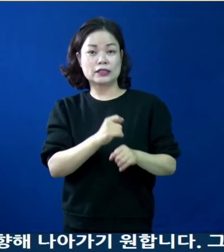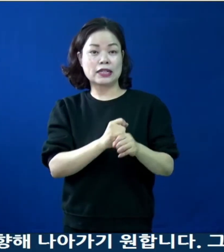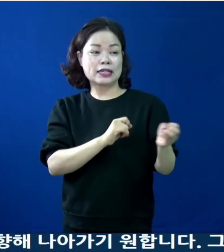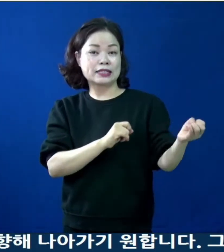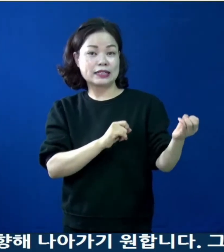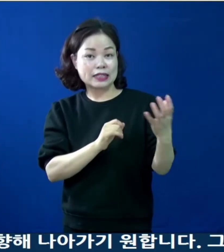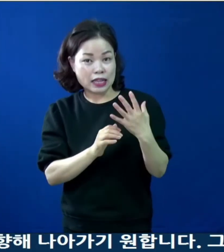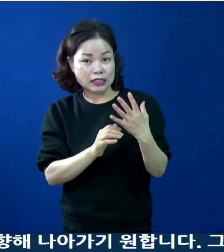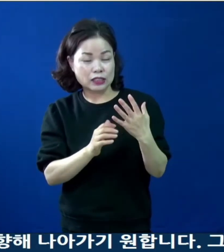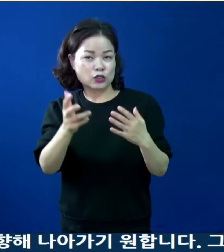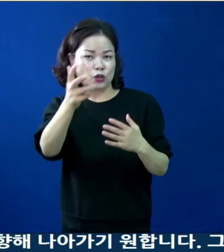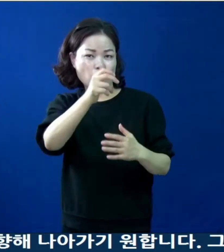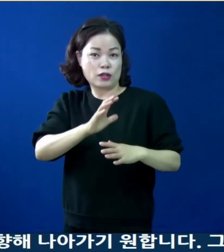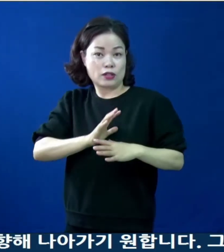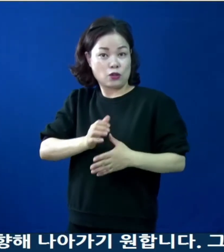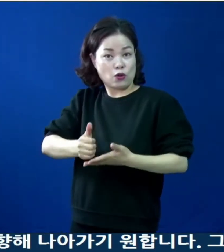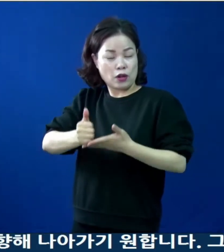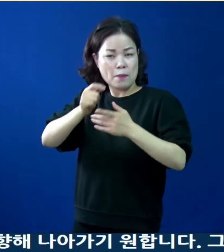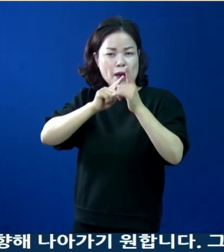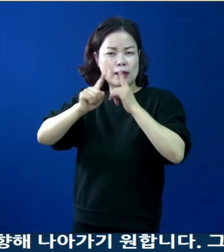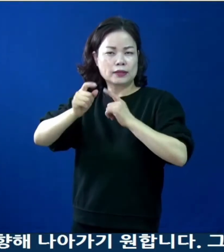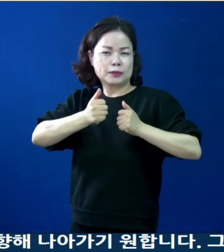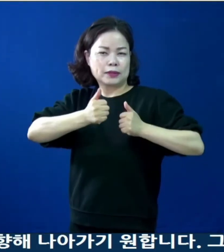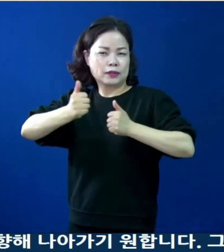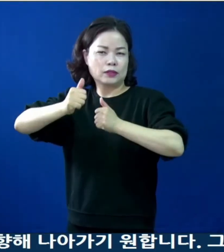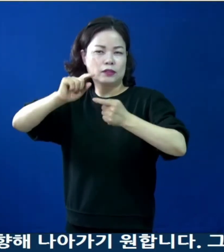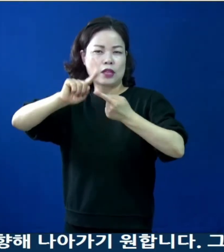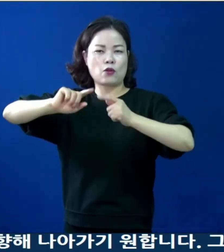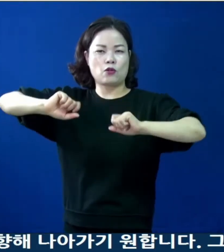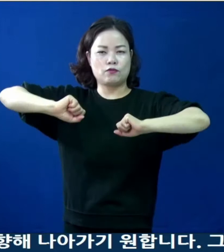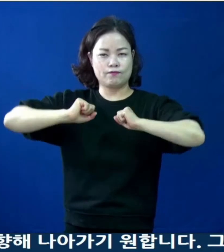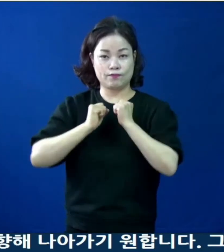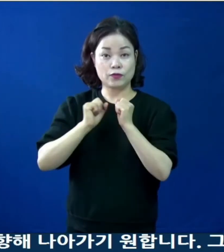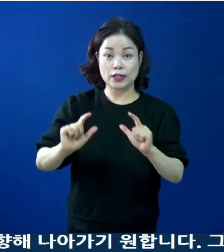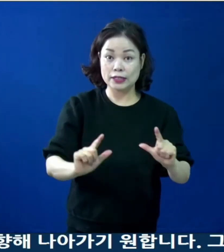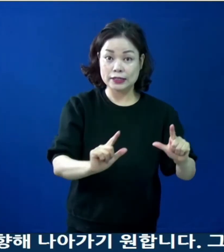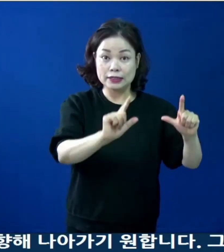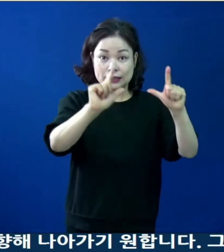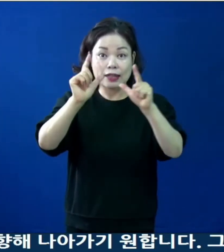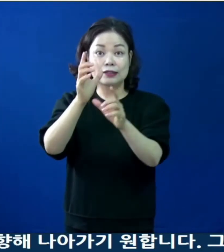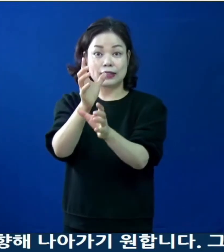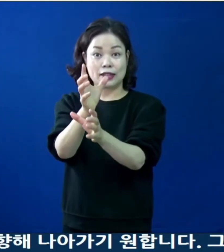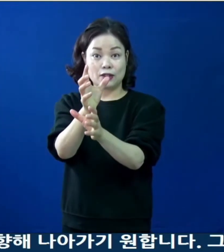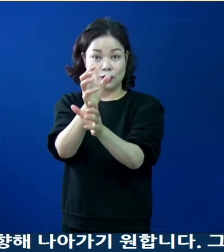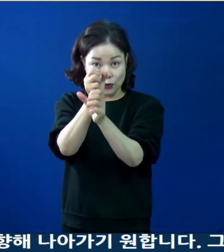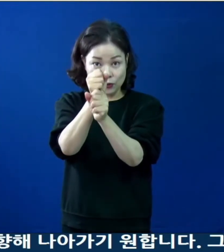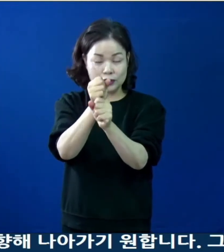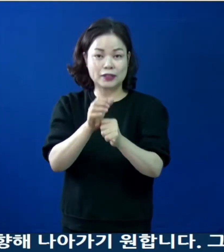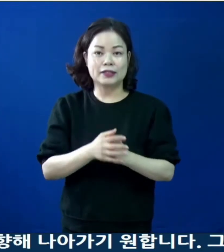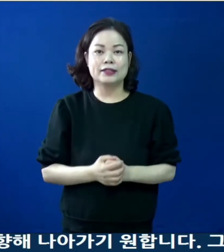대답은 여호와를 경외하며 그의 말씀을 따라 사는 것입니다 라고 요약이 됩니다.